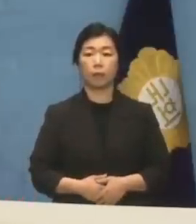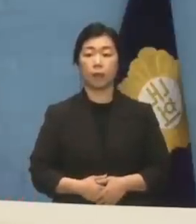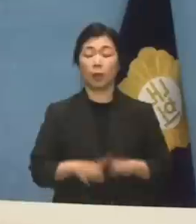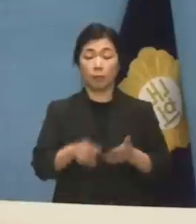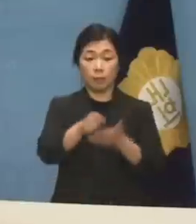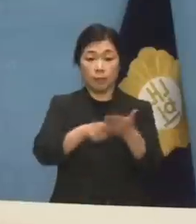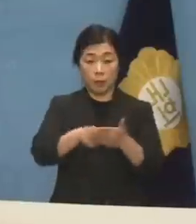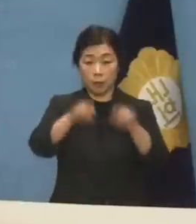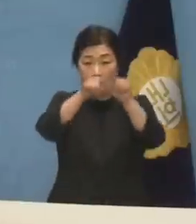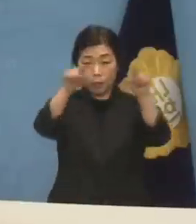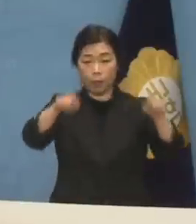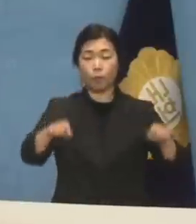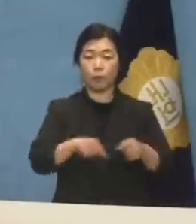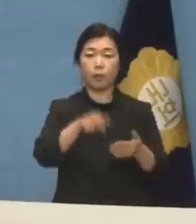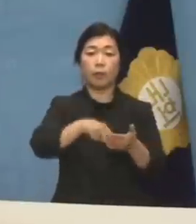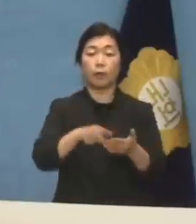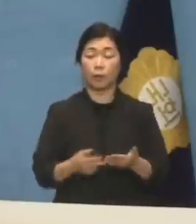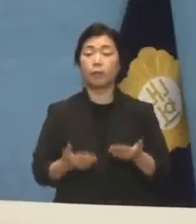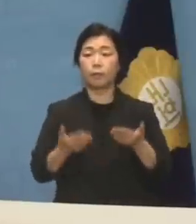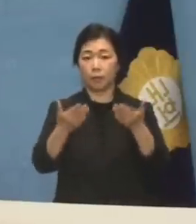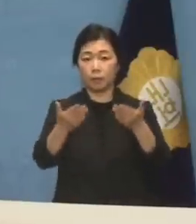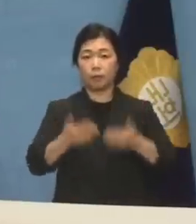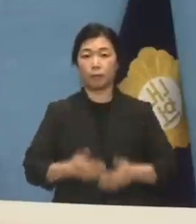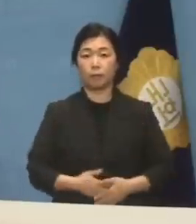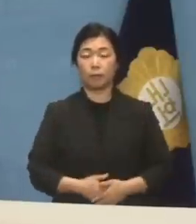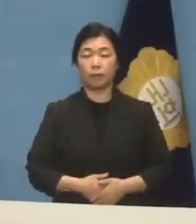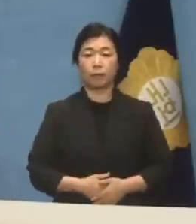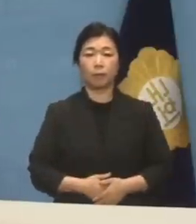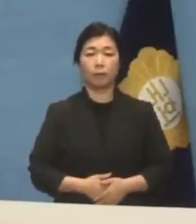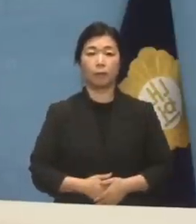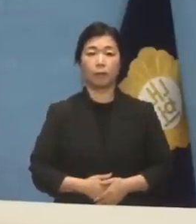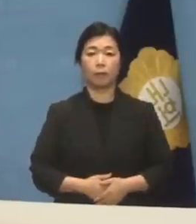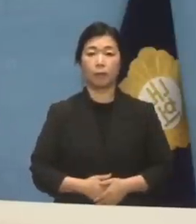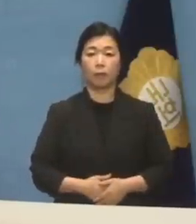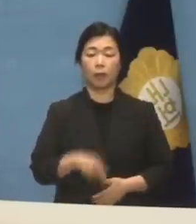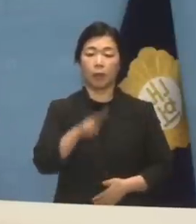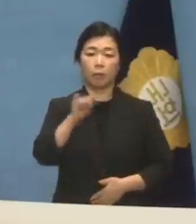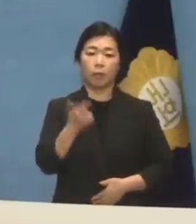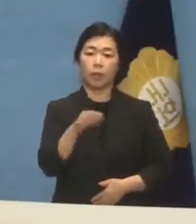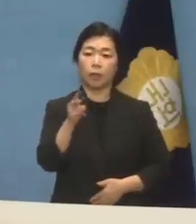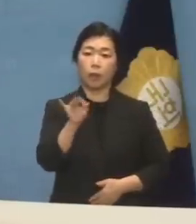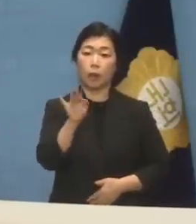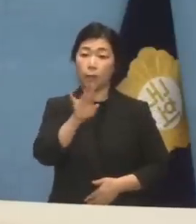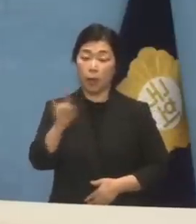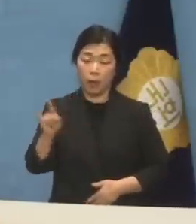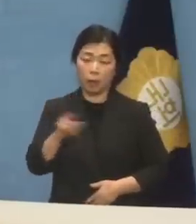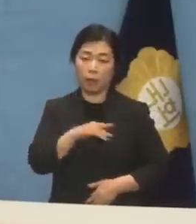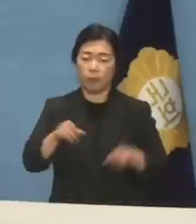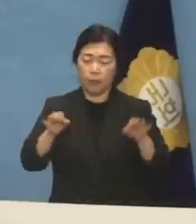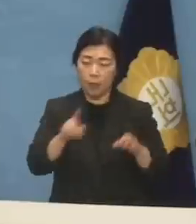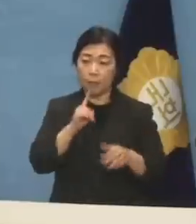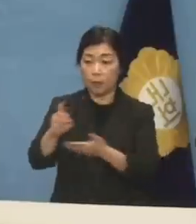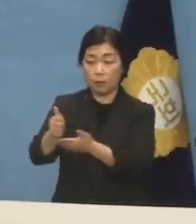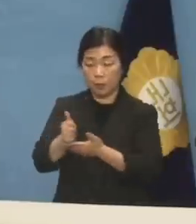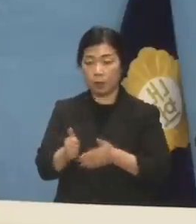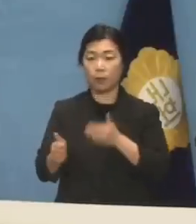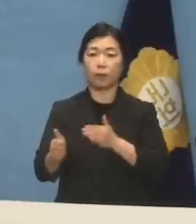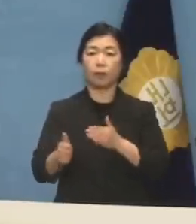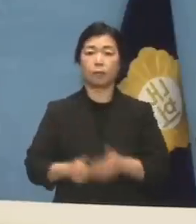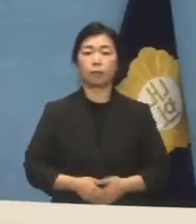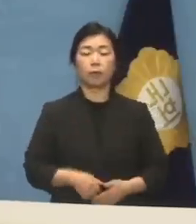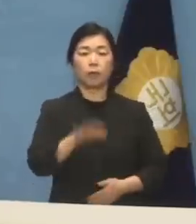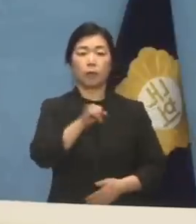네, 우리 기자회견문 낭독하고요. 우리 민영기 의원님 말씀 잠깐 이어서 듣도록 하겠습니다.